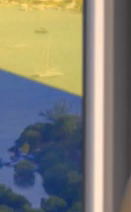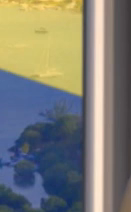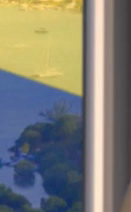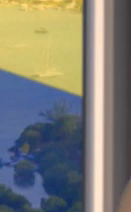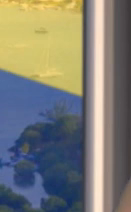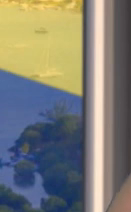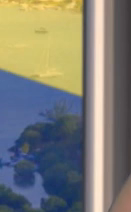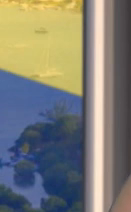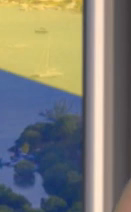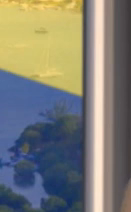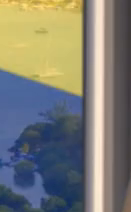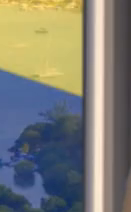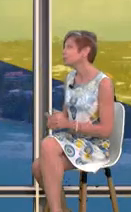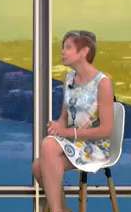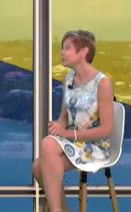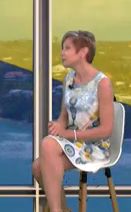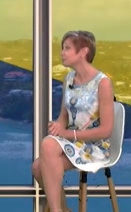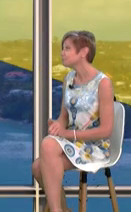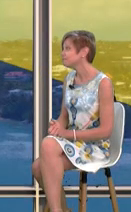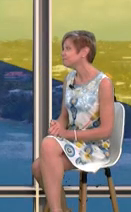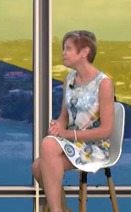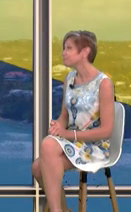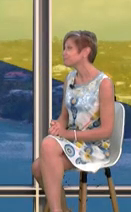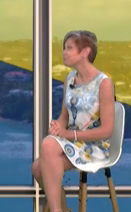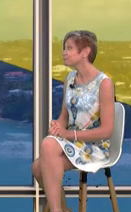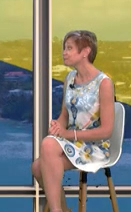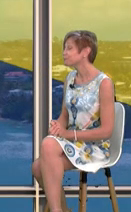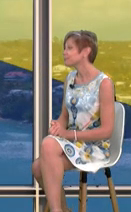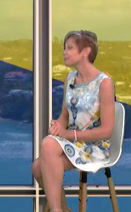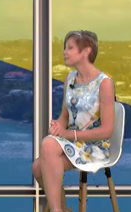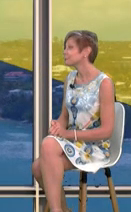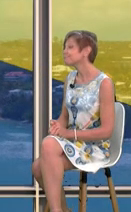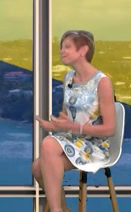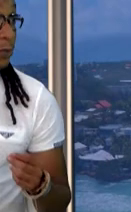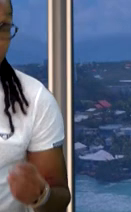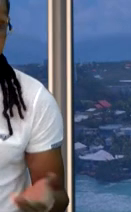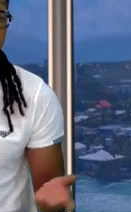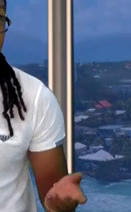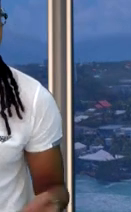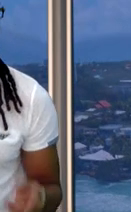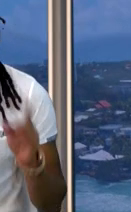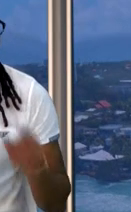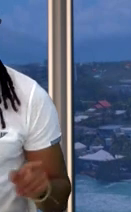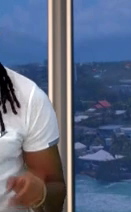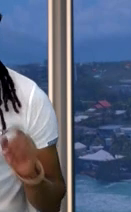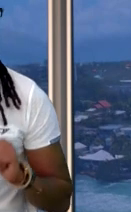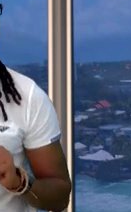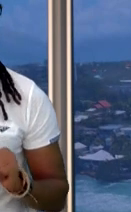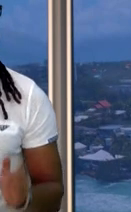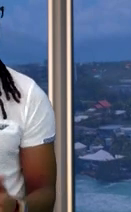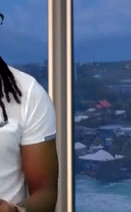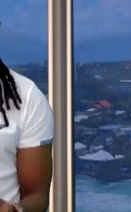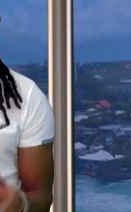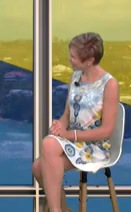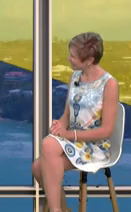pouvoir devenir vraiment bilingue en langue des signes. J'ai bien aimé, franchement, la comparaison avec la langue russe. Eh oui ! Tu as bien